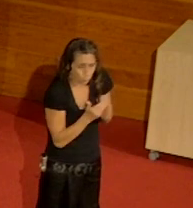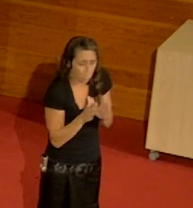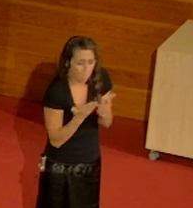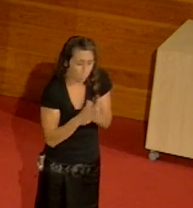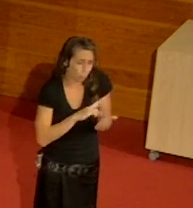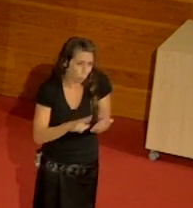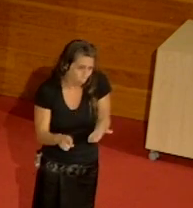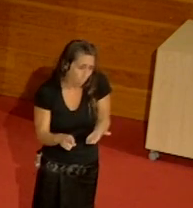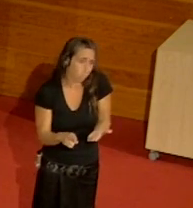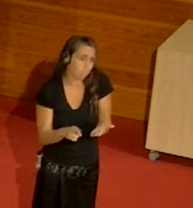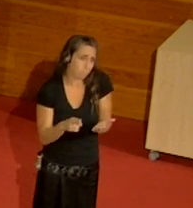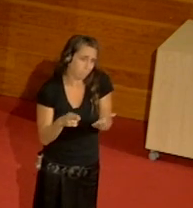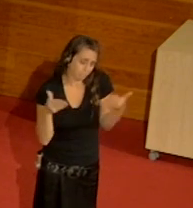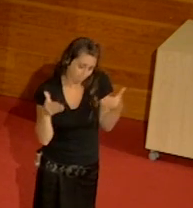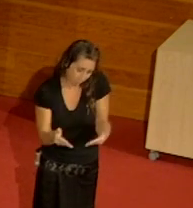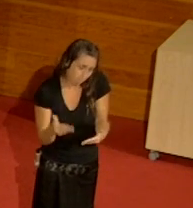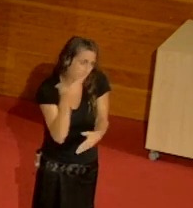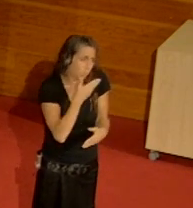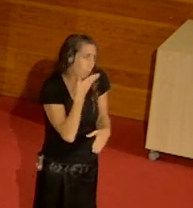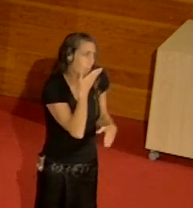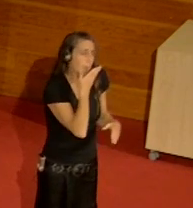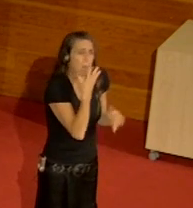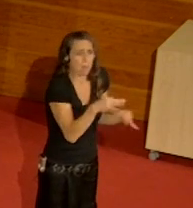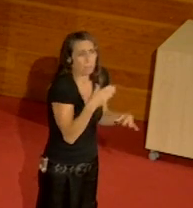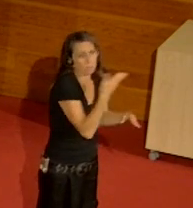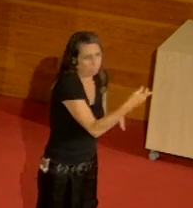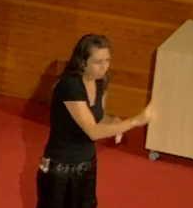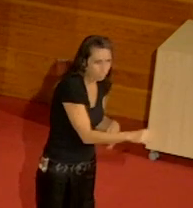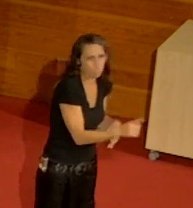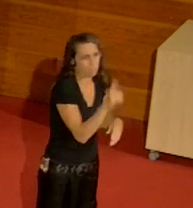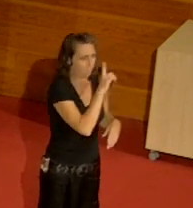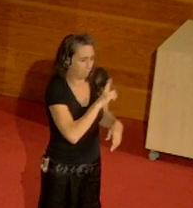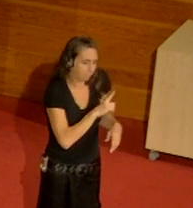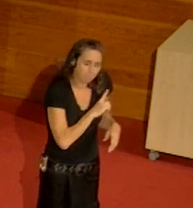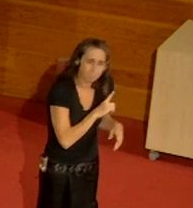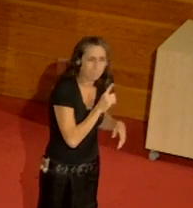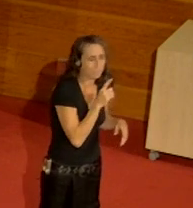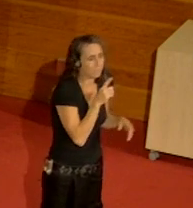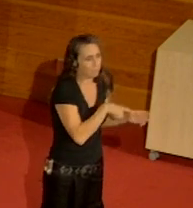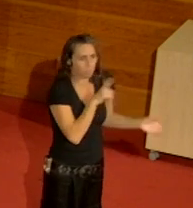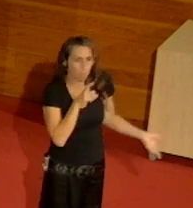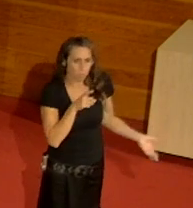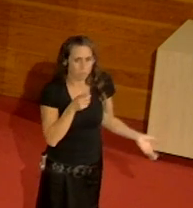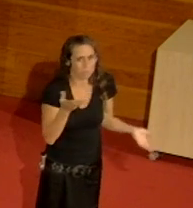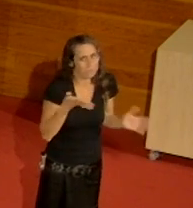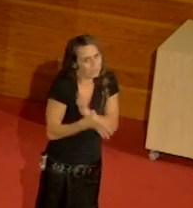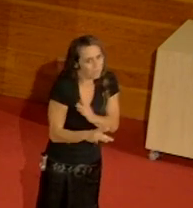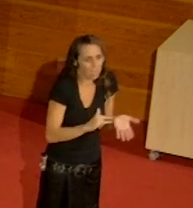a en vez de ir a la escuela normal y para no ir al servicio militar o sea tienen que estar en el sistema